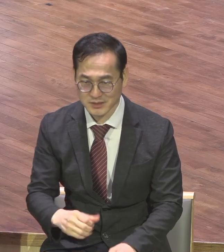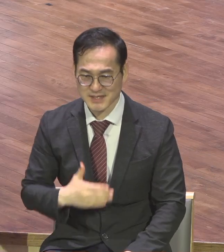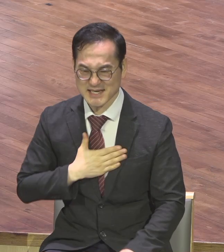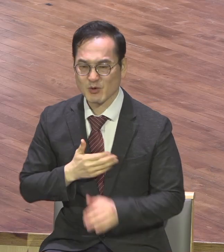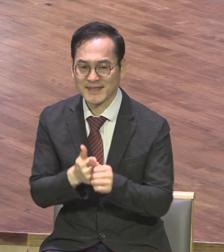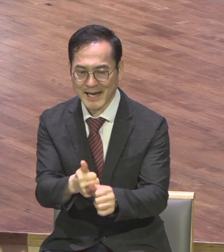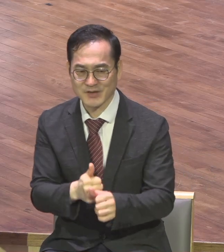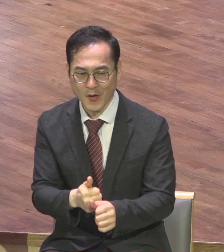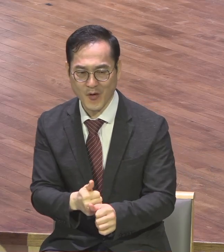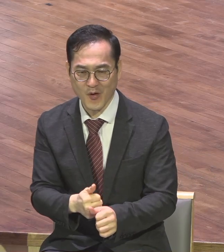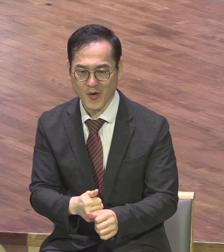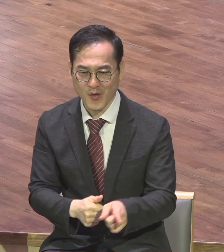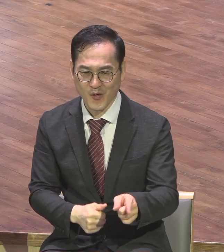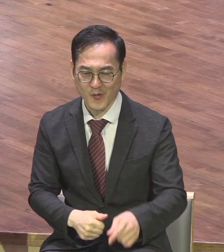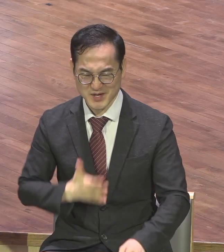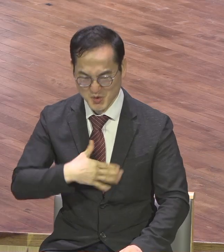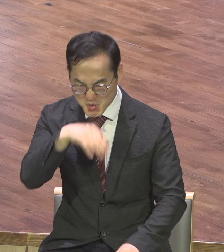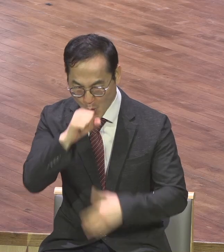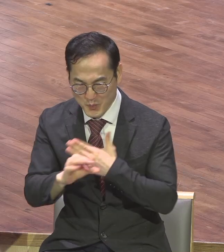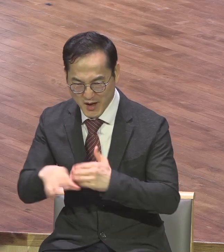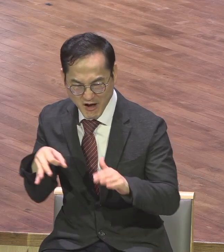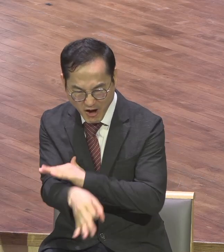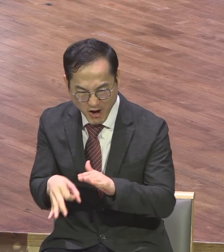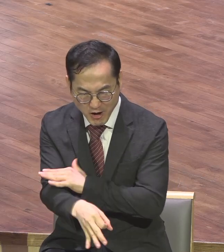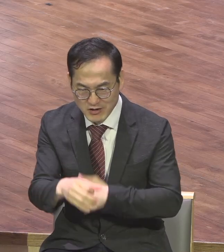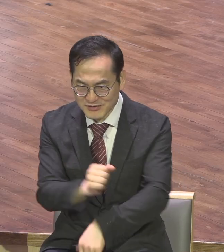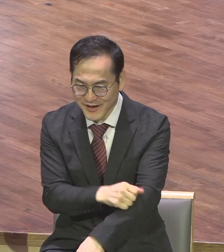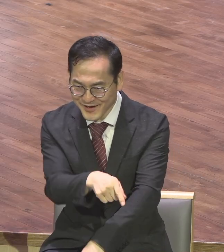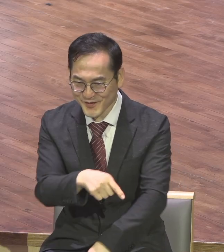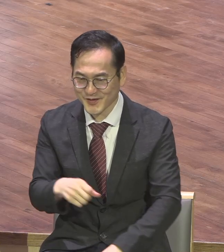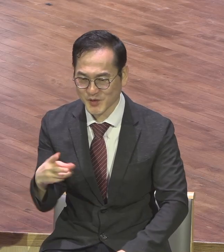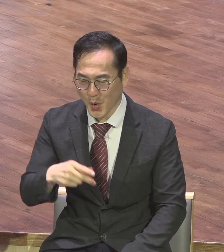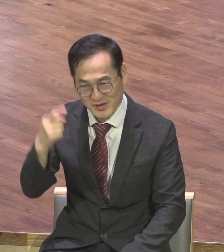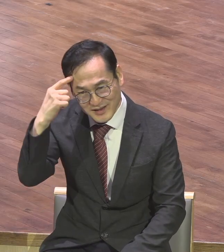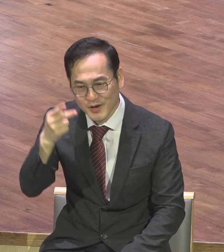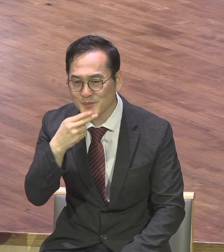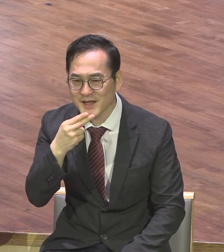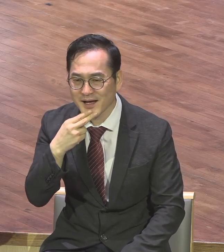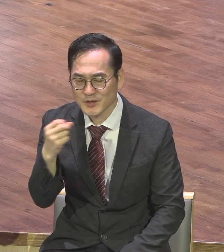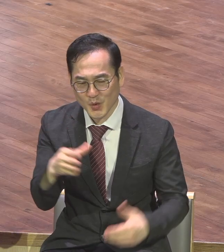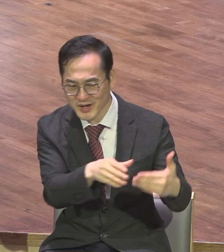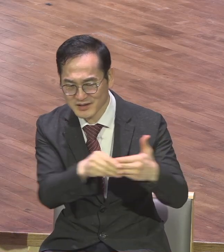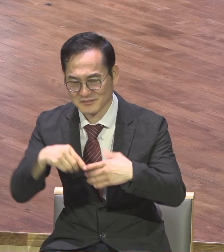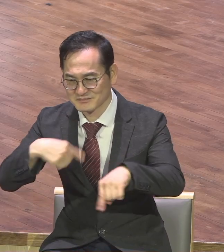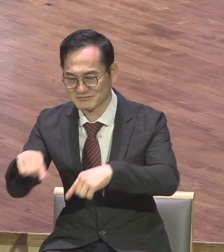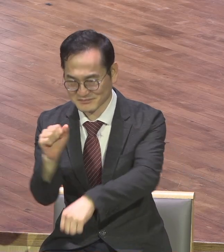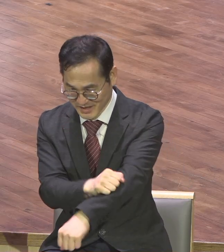기분파다. 단순하다. 리더 역할 하는 것을 좋아한다.